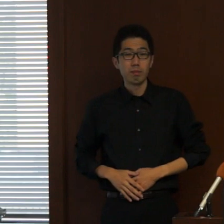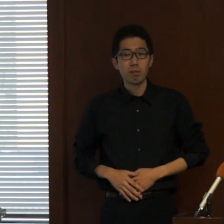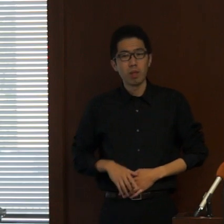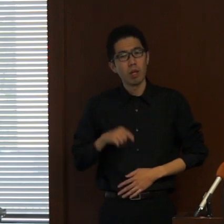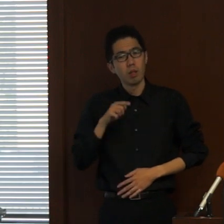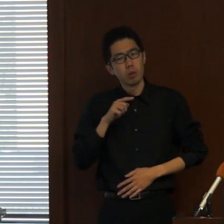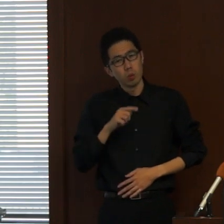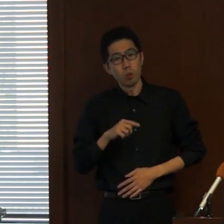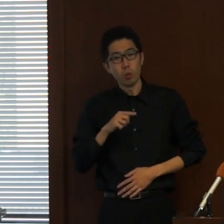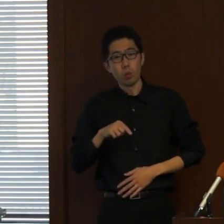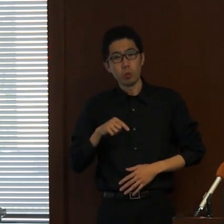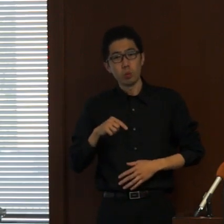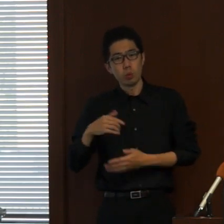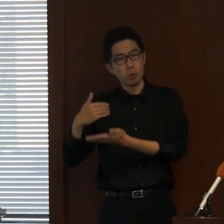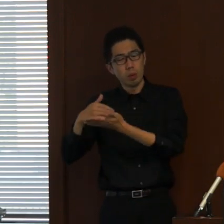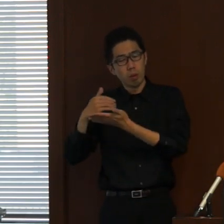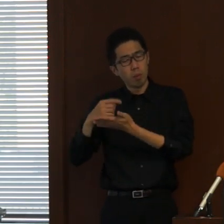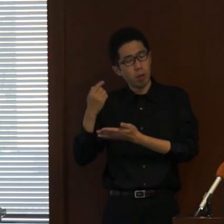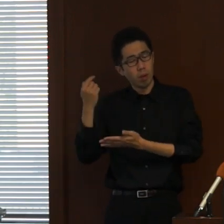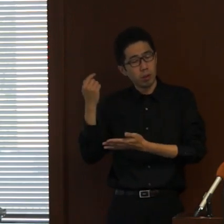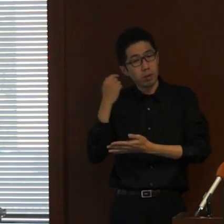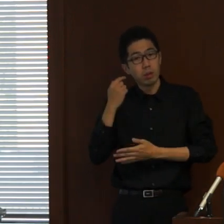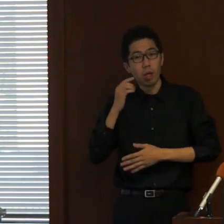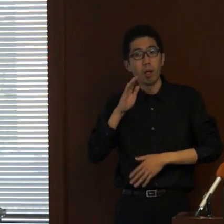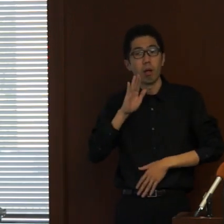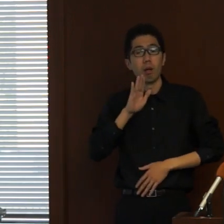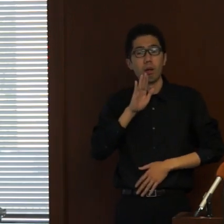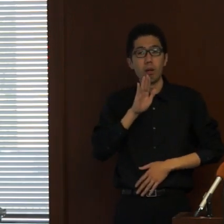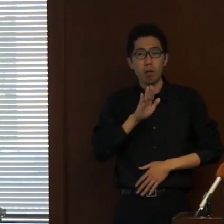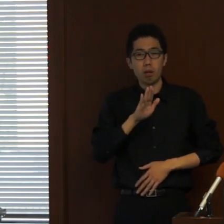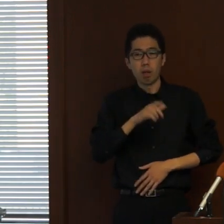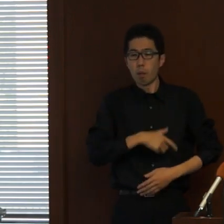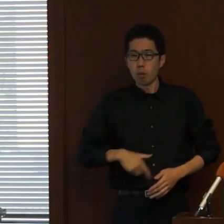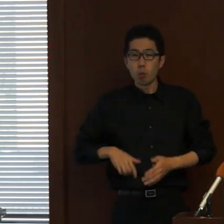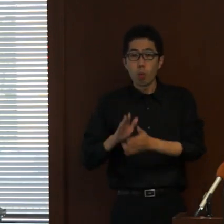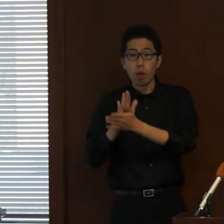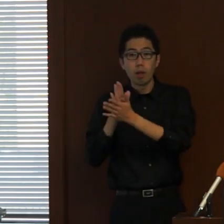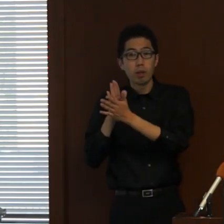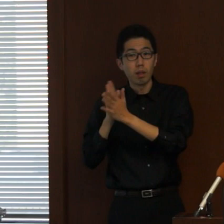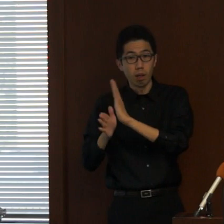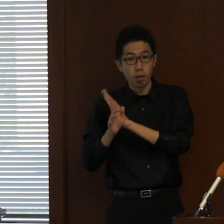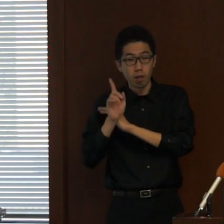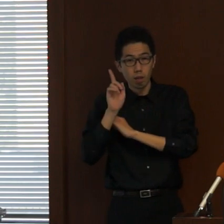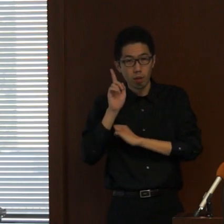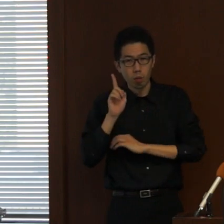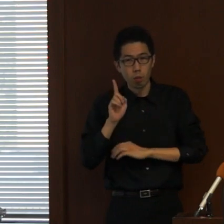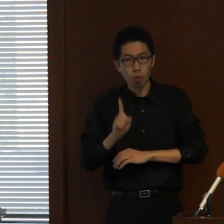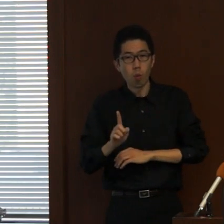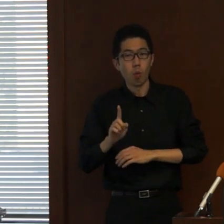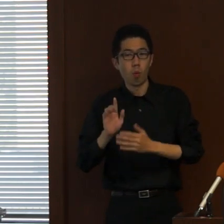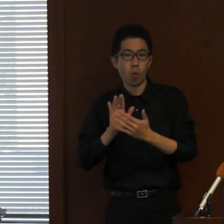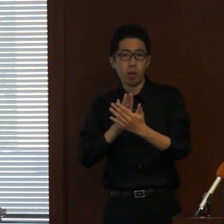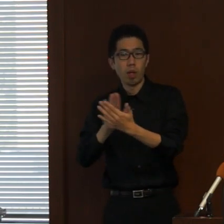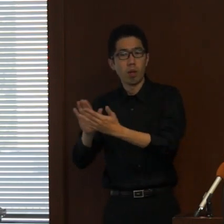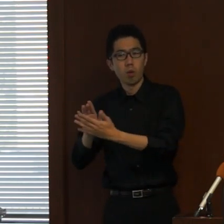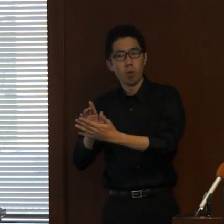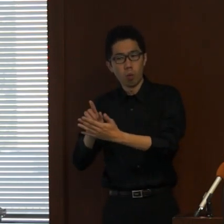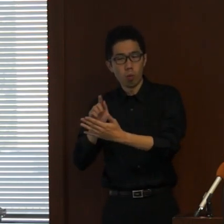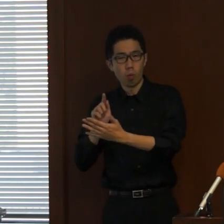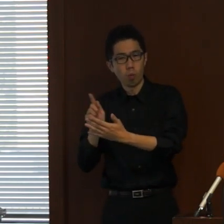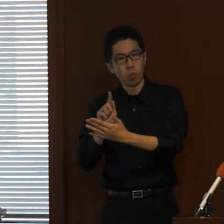という感じなので、今日福岡県さんがどういう対応を、福岡県さんも驚いてるんじゃないですかね、突